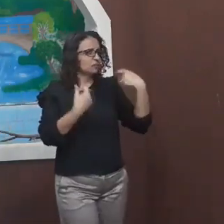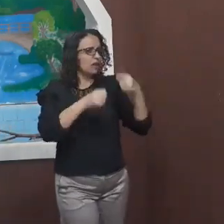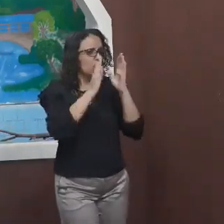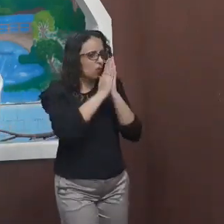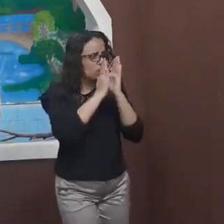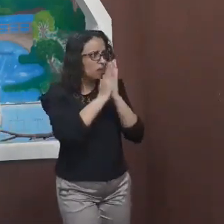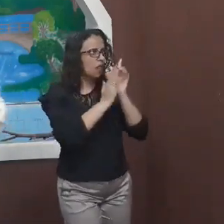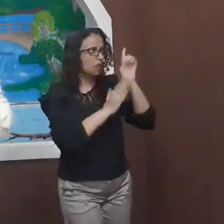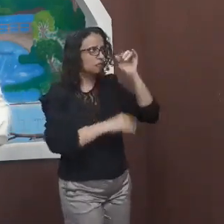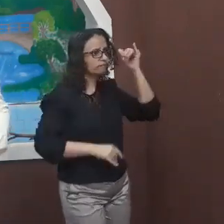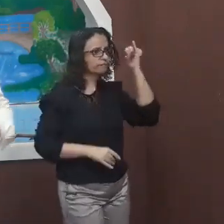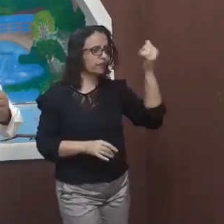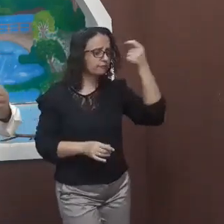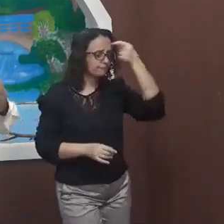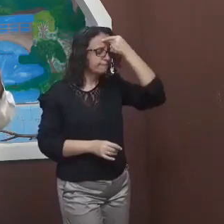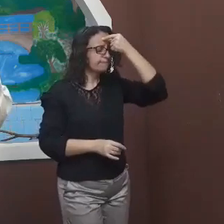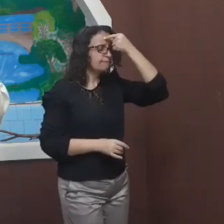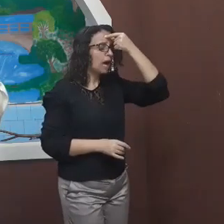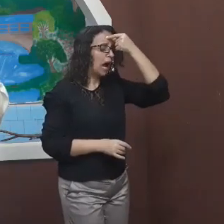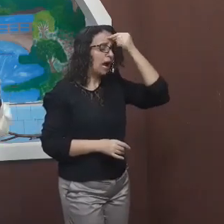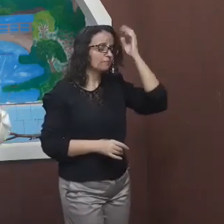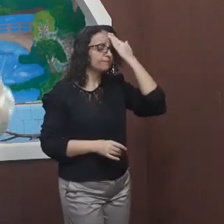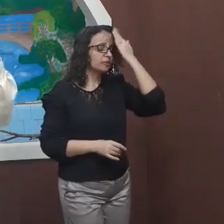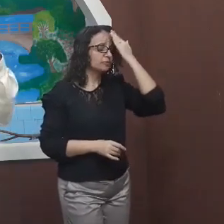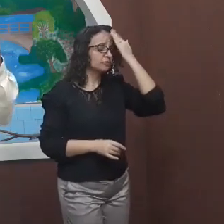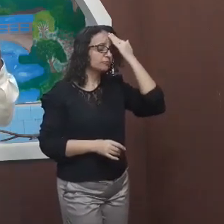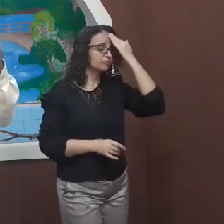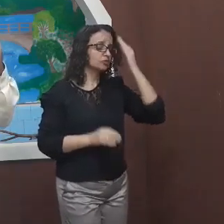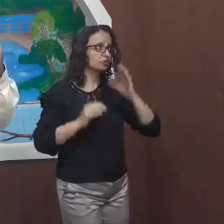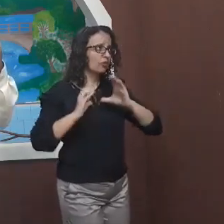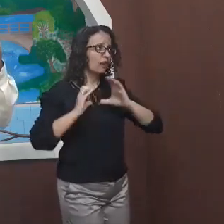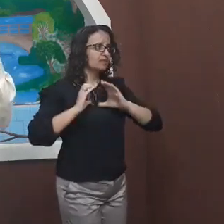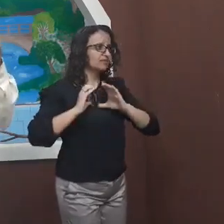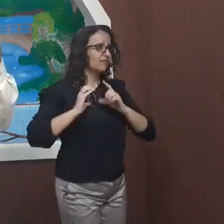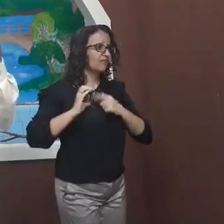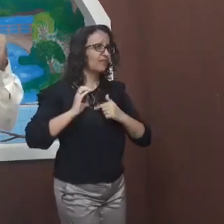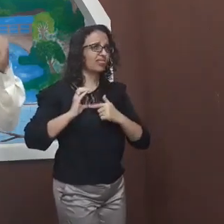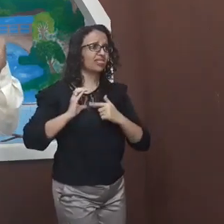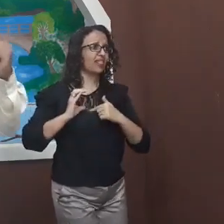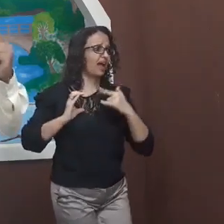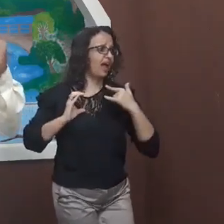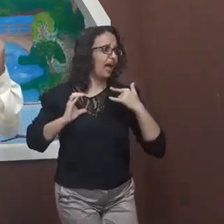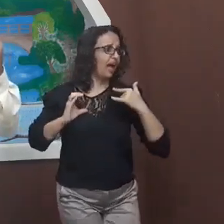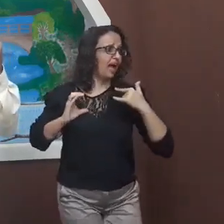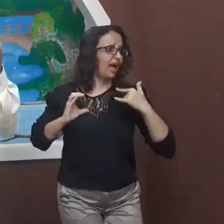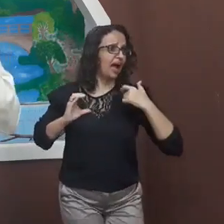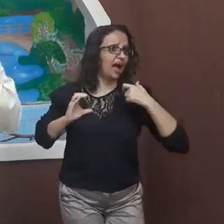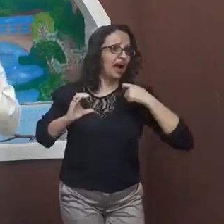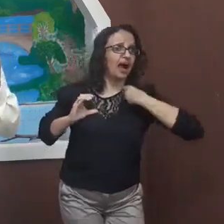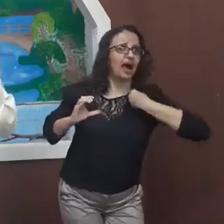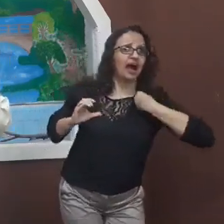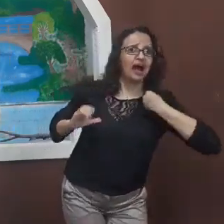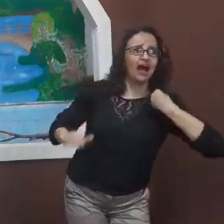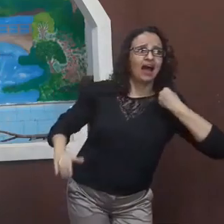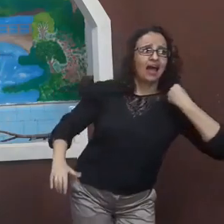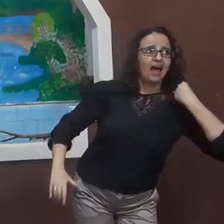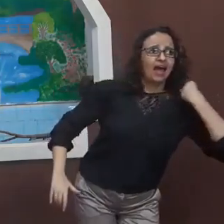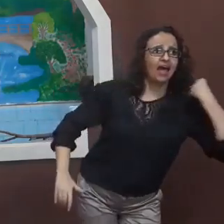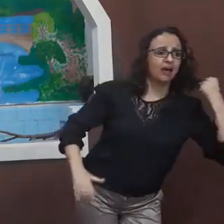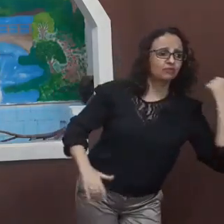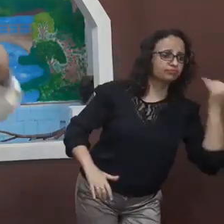você entender. Cada um, porém, é tentado pela própria cobiça, sendo por esta arrastado. Quantas